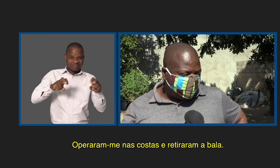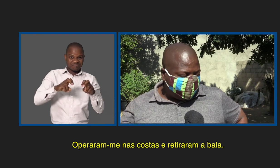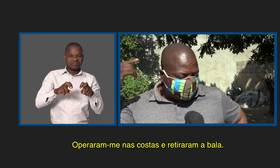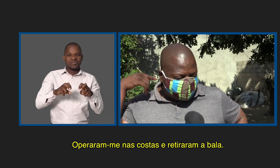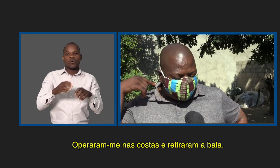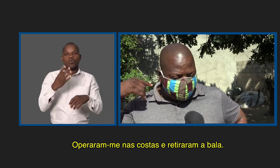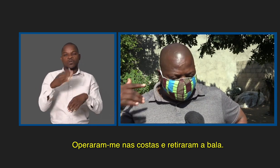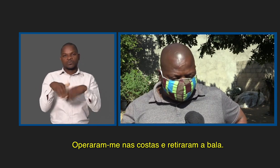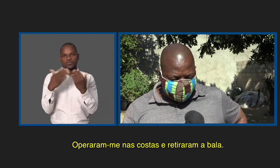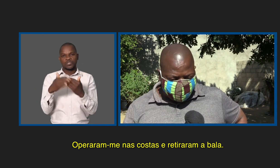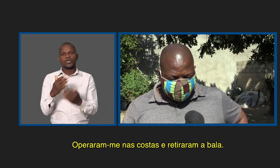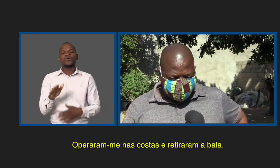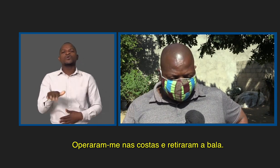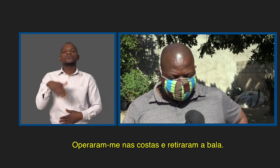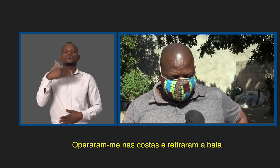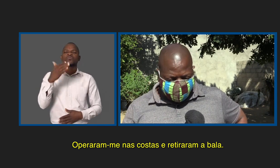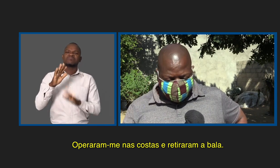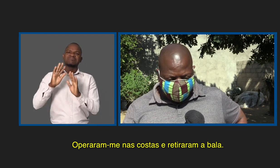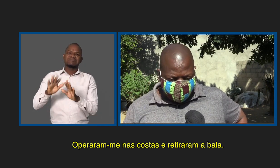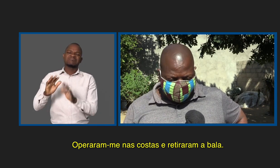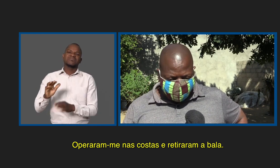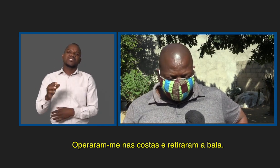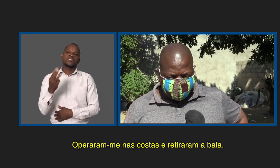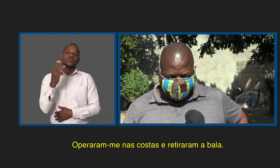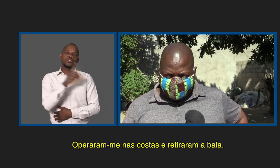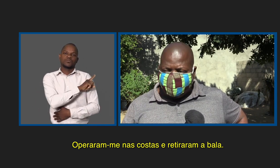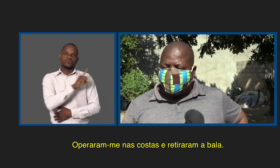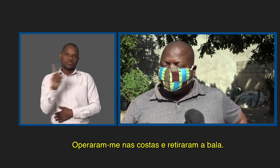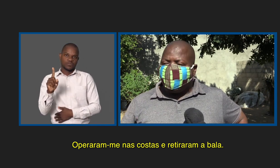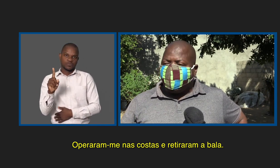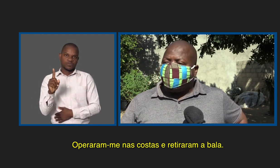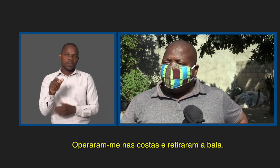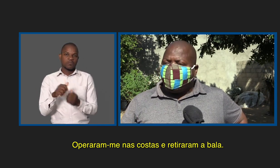Tem uma operação aqui atrás. Então, tiraram a bala.